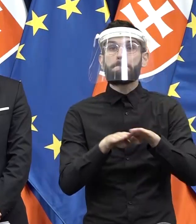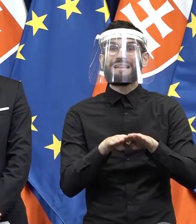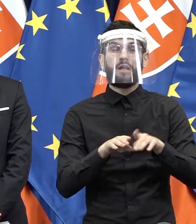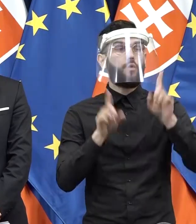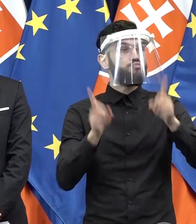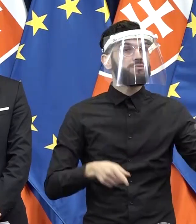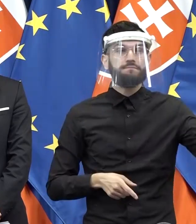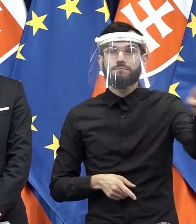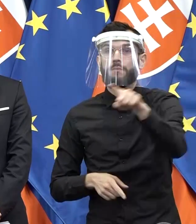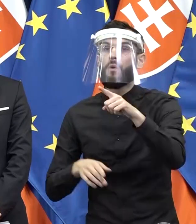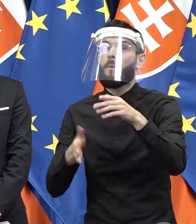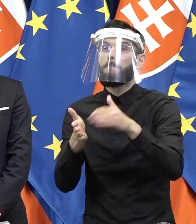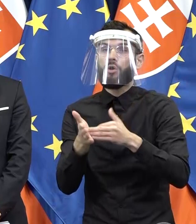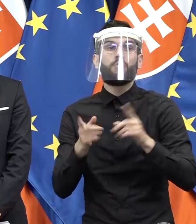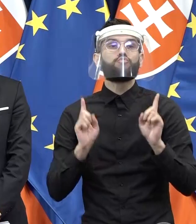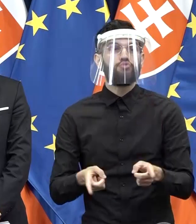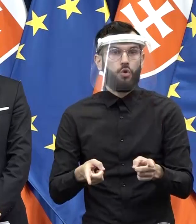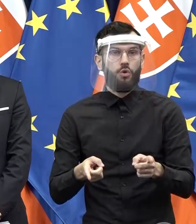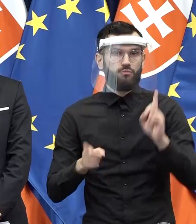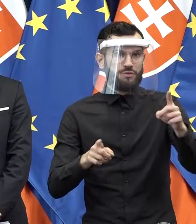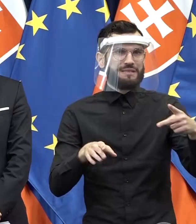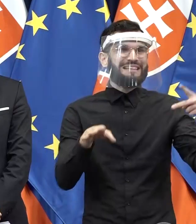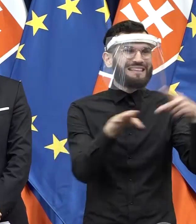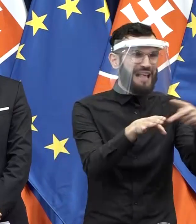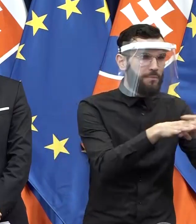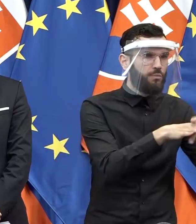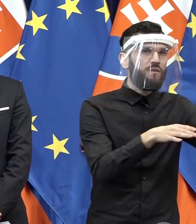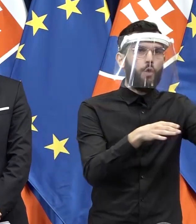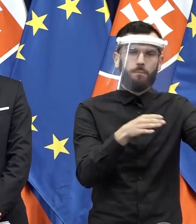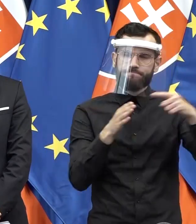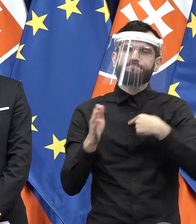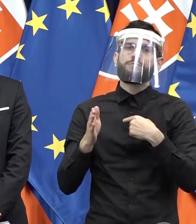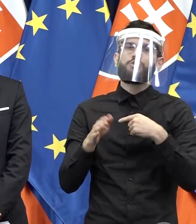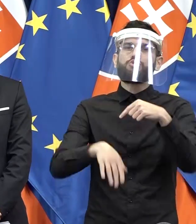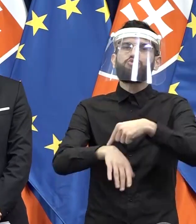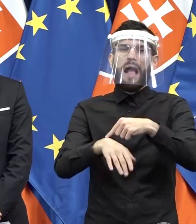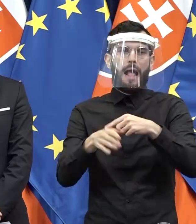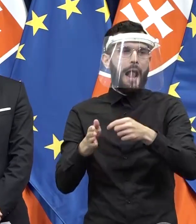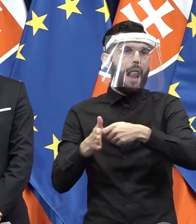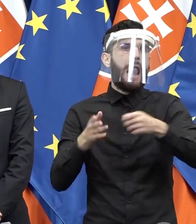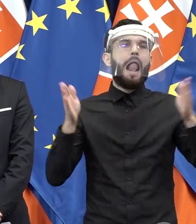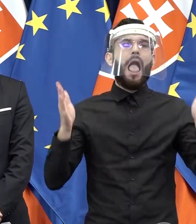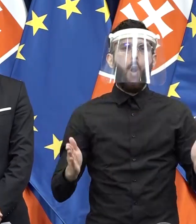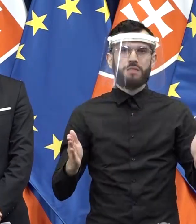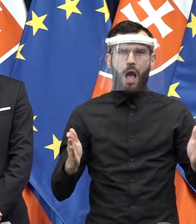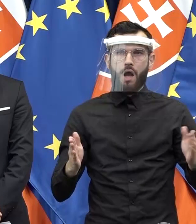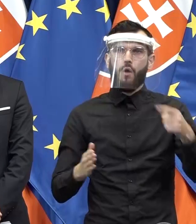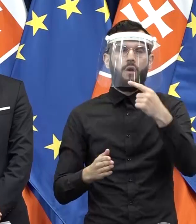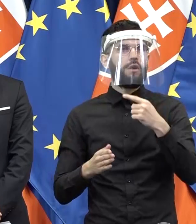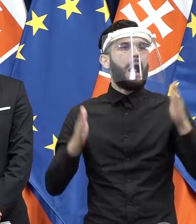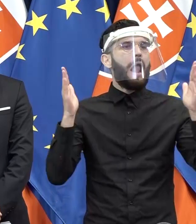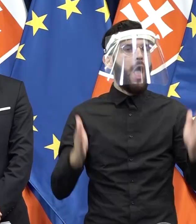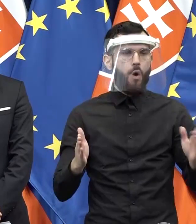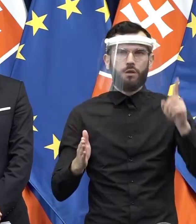identifikovali všetky potrebné opatrenia, ktoré zabezpečia neplynutie lehvod. Čiže nie len napríklad táto lehota, dokedy